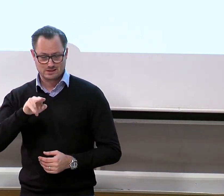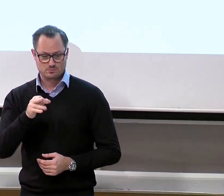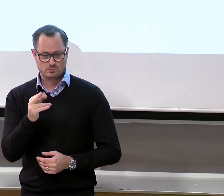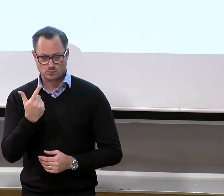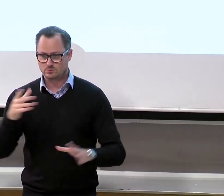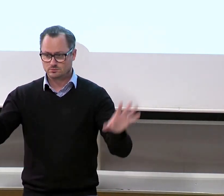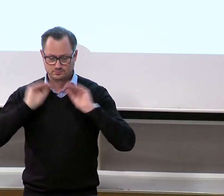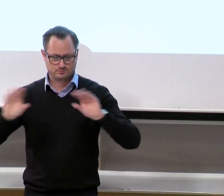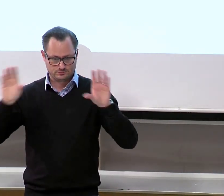svenska.